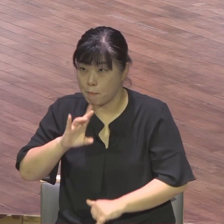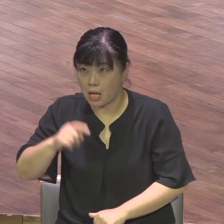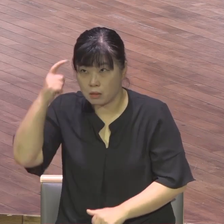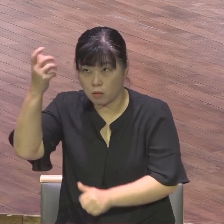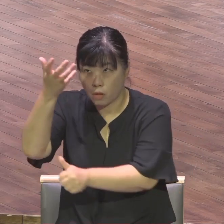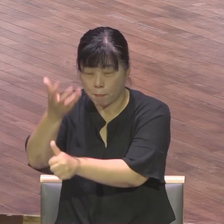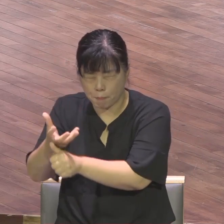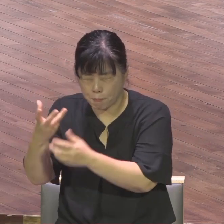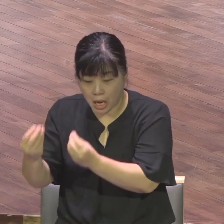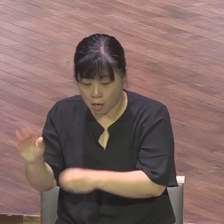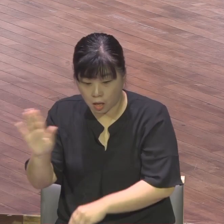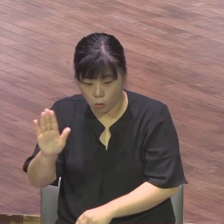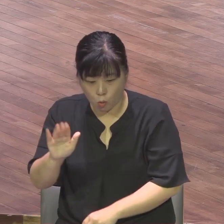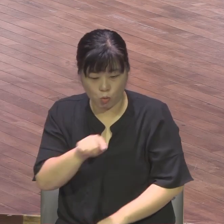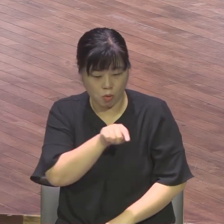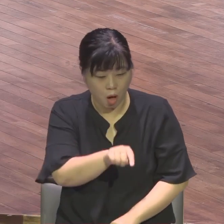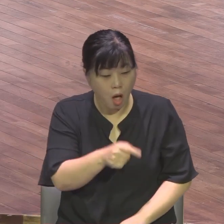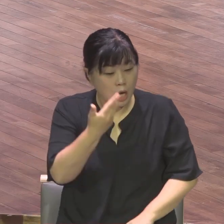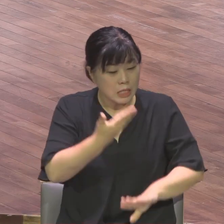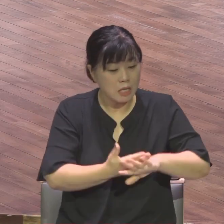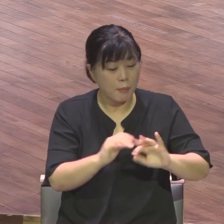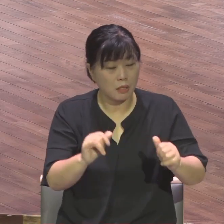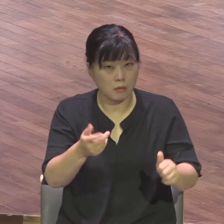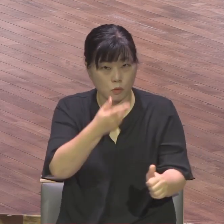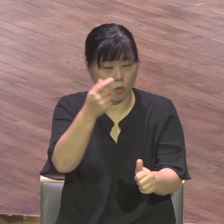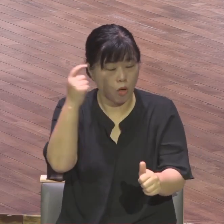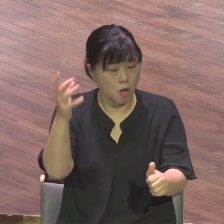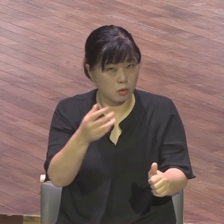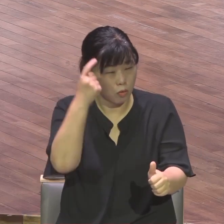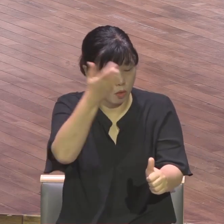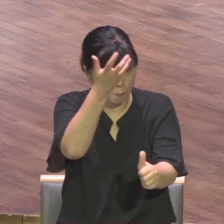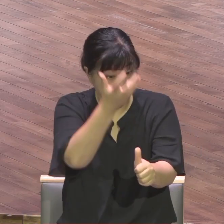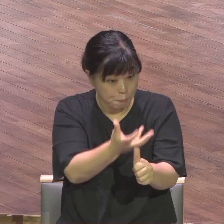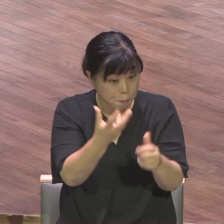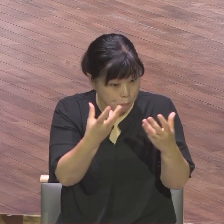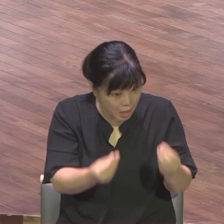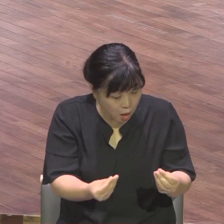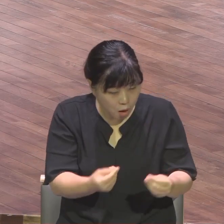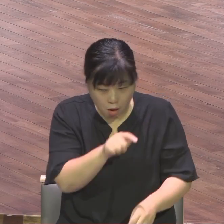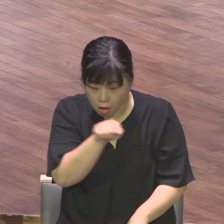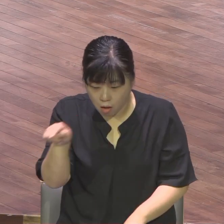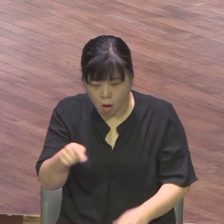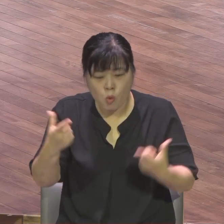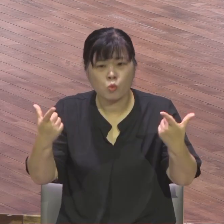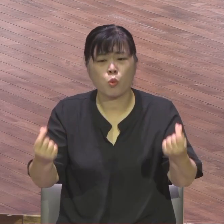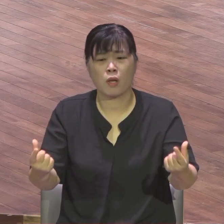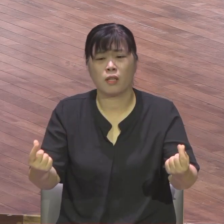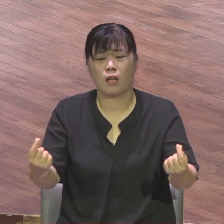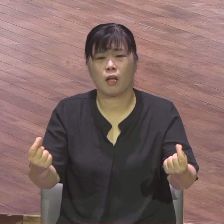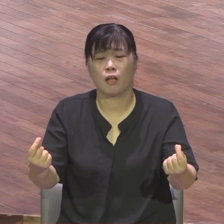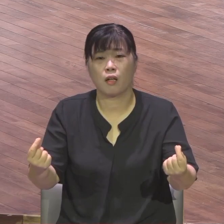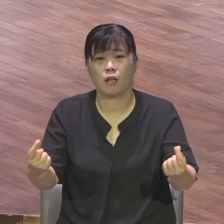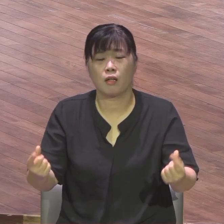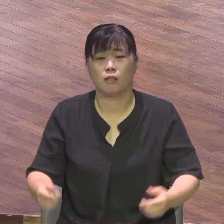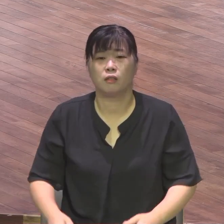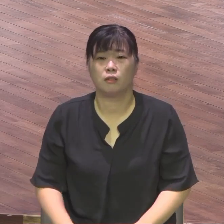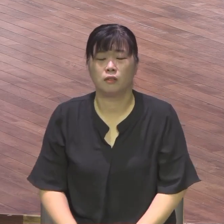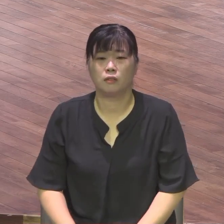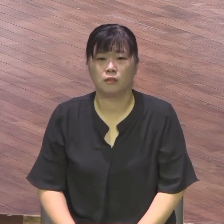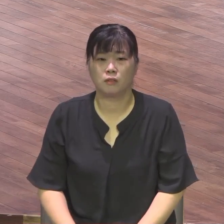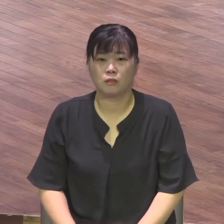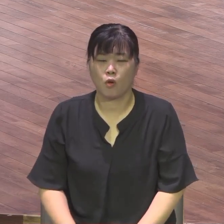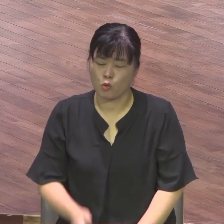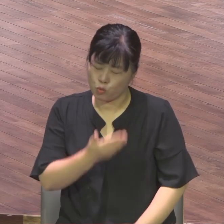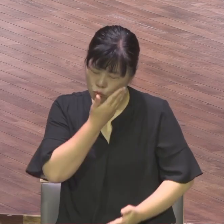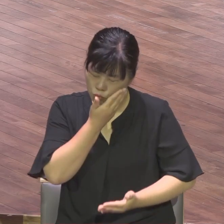오순절. 특별히 이 세 사건은 크게 두 가지 중요한 영적 시사점을 우리에게 전해주고